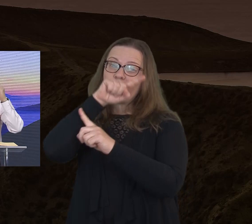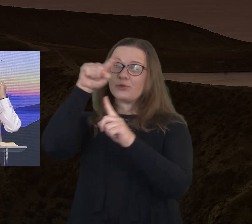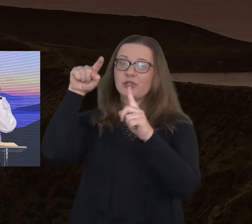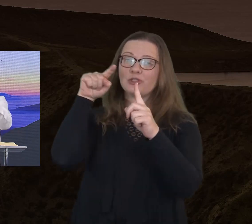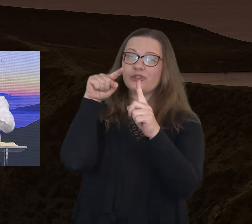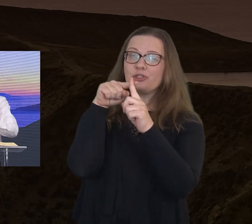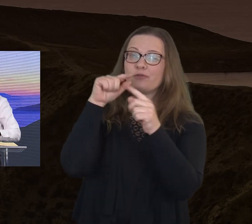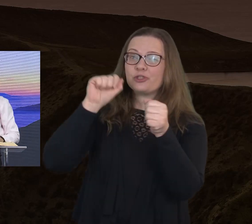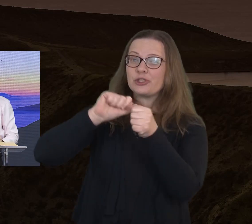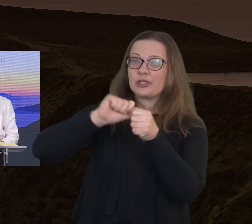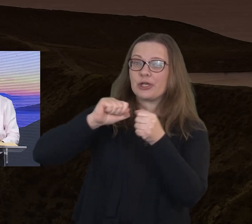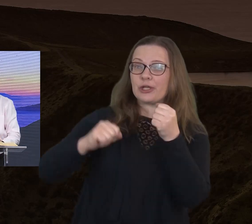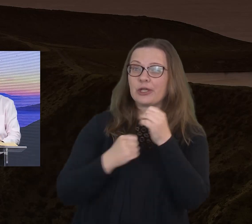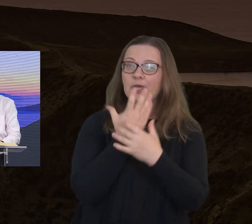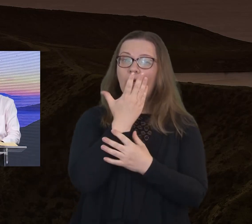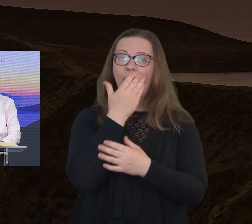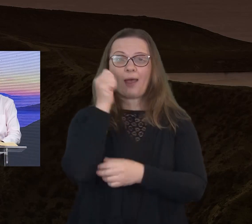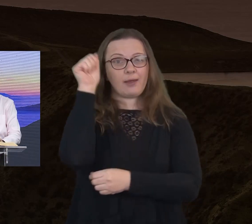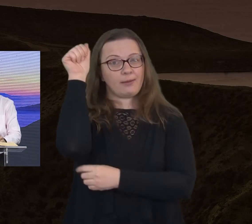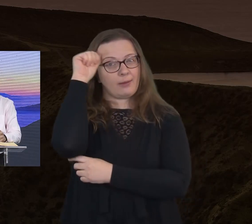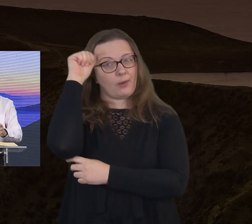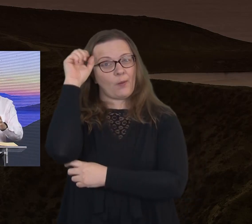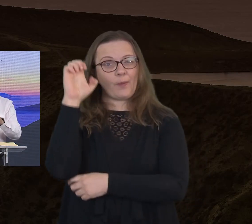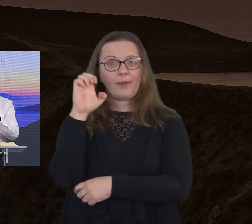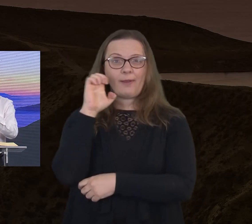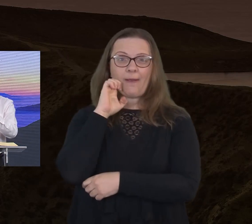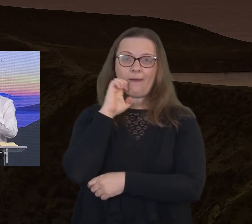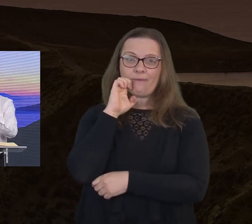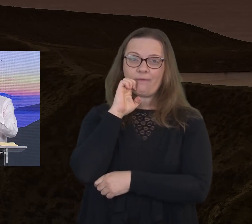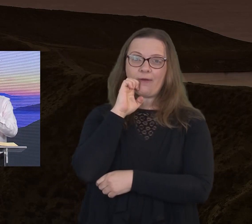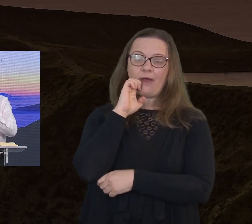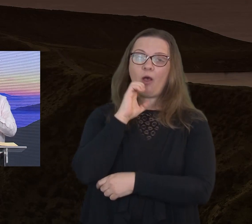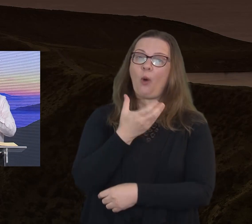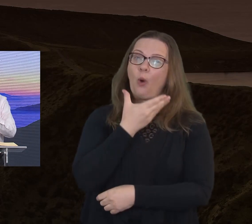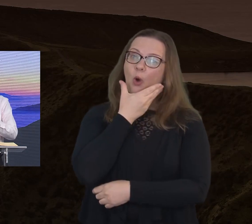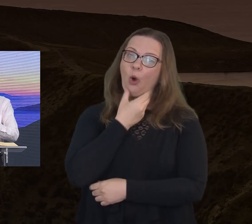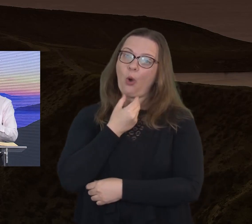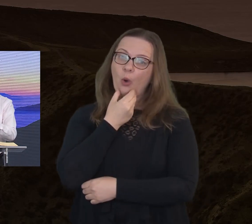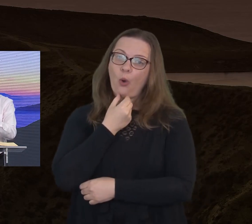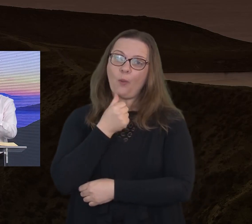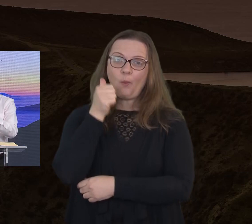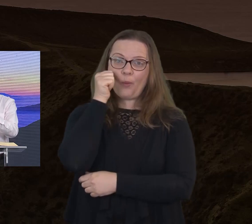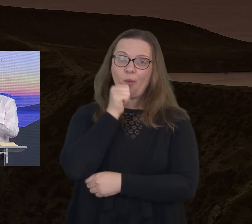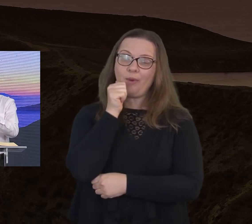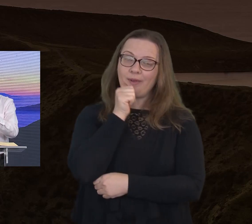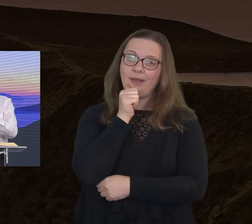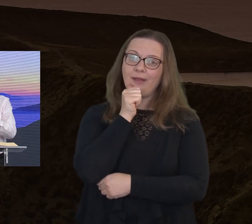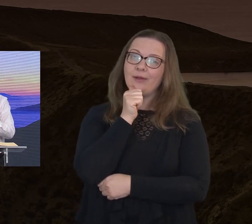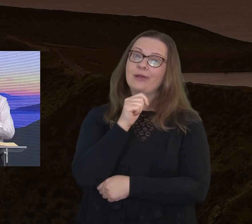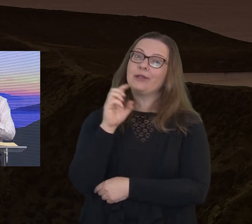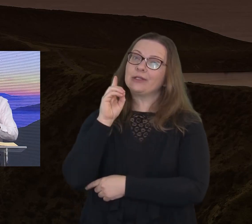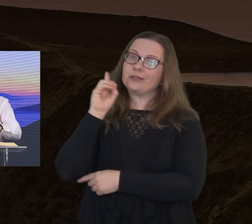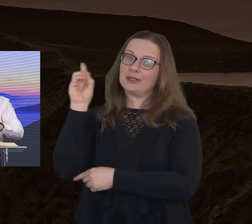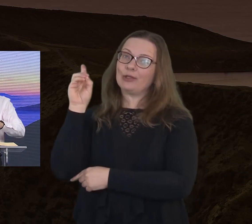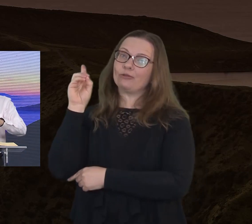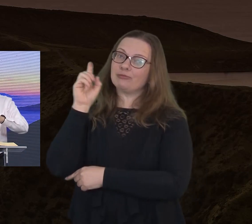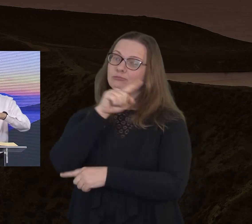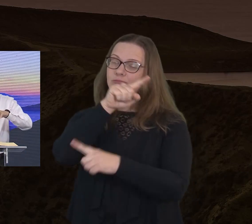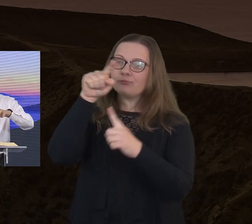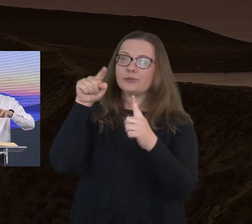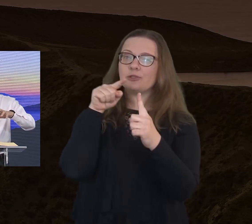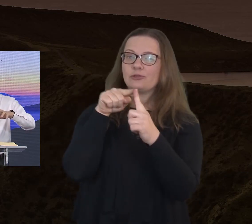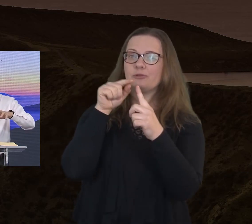propósito, de cumprir a meta, e a mulher, ele consegue ver todos os detalhes, tem uns sentidos mais aguçados, né,